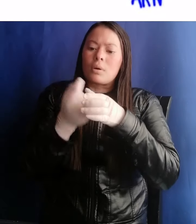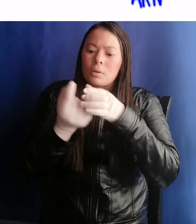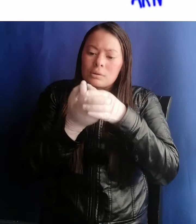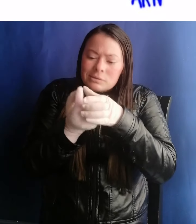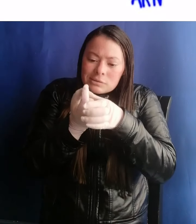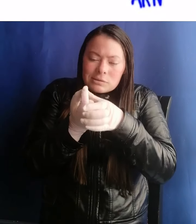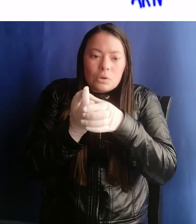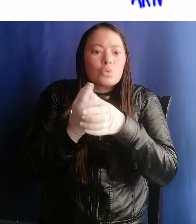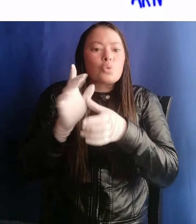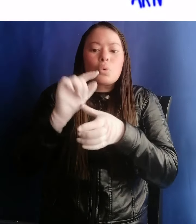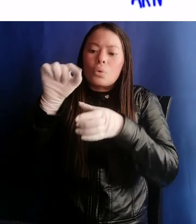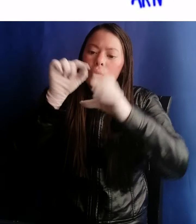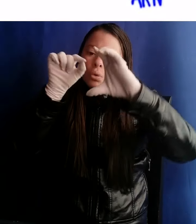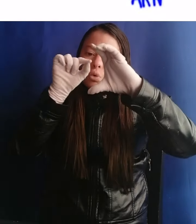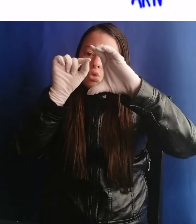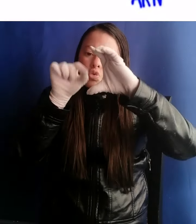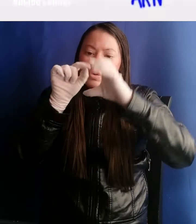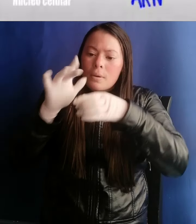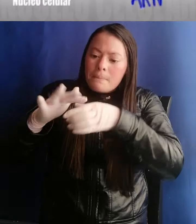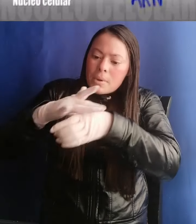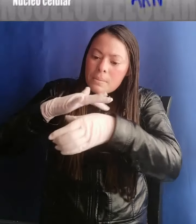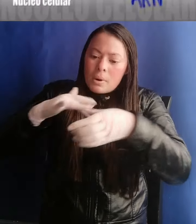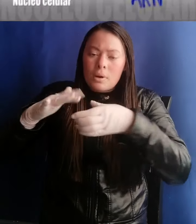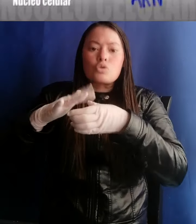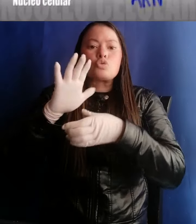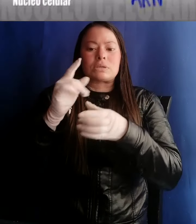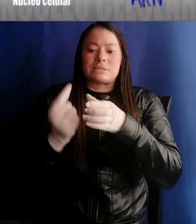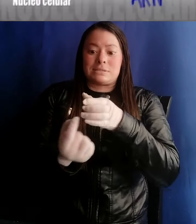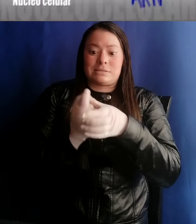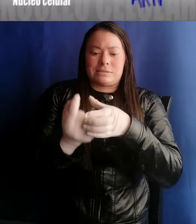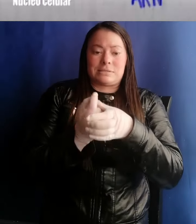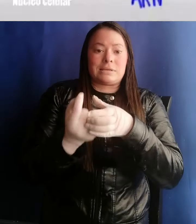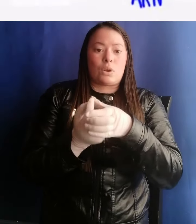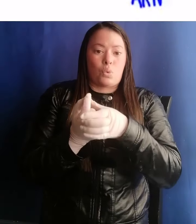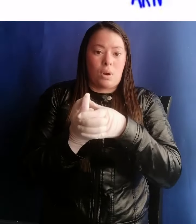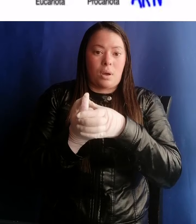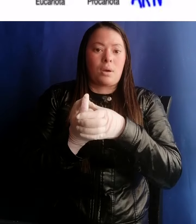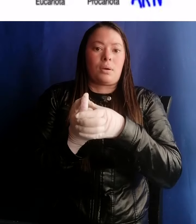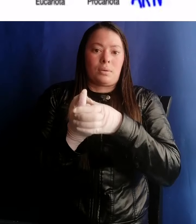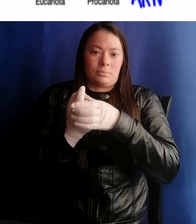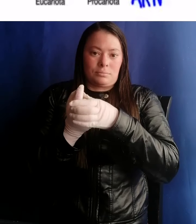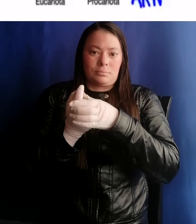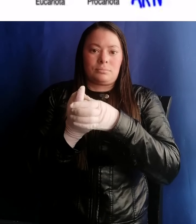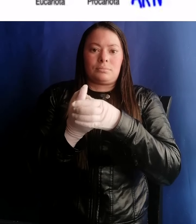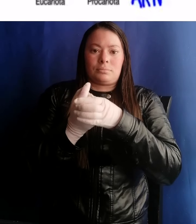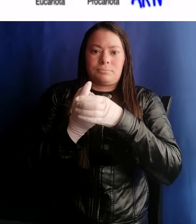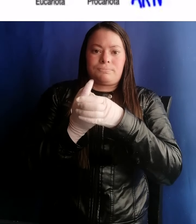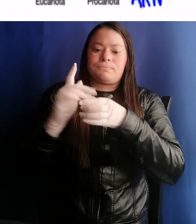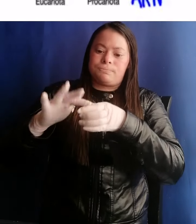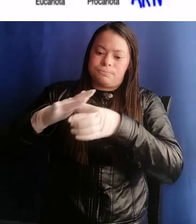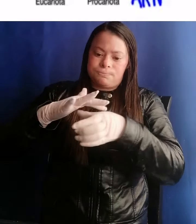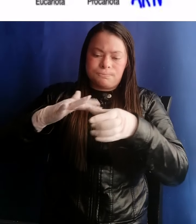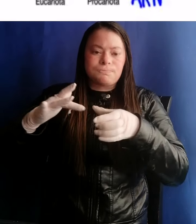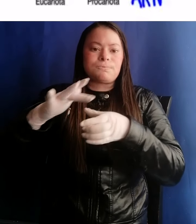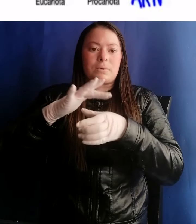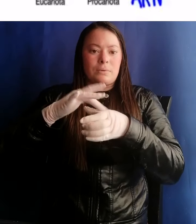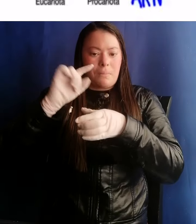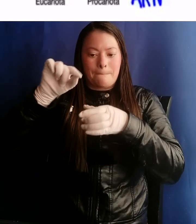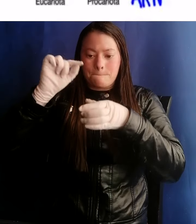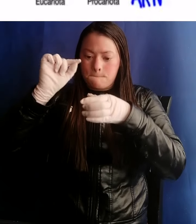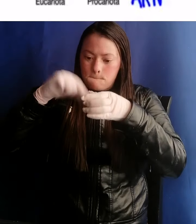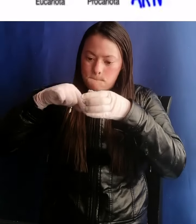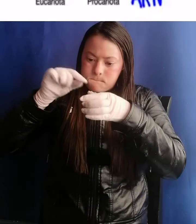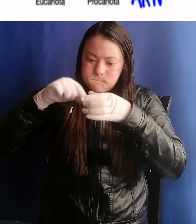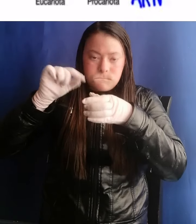copia o transcripción del ADN en ARN se realiza en el núcleo celular, en el núcleo con membrana de la célula eucariota y en el núcleo